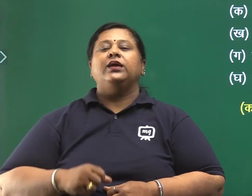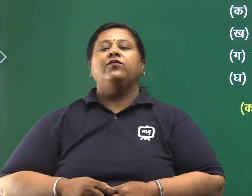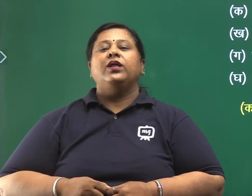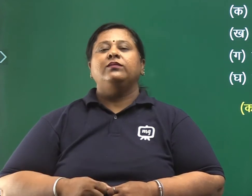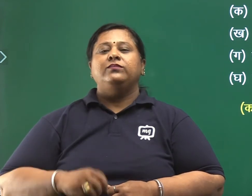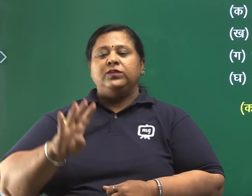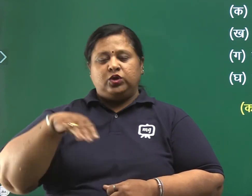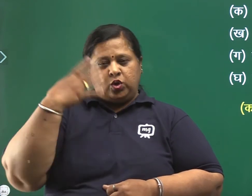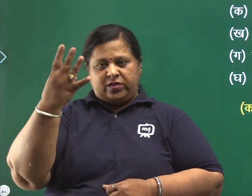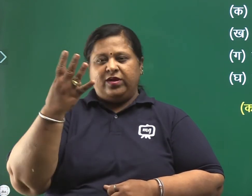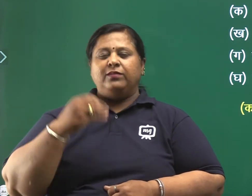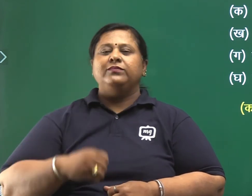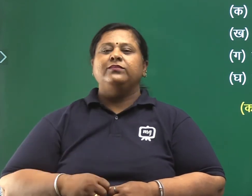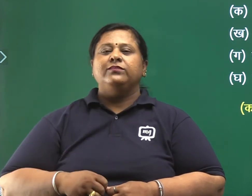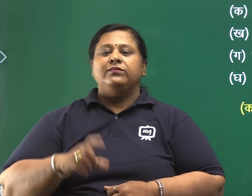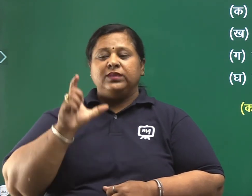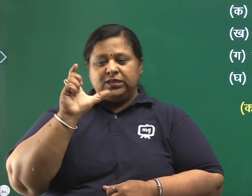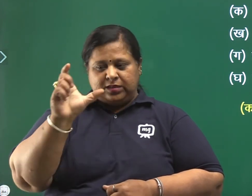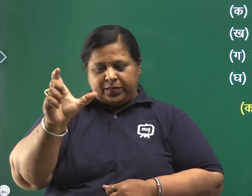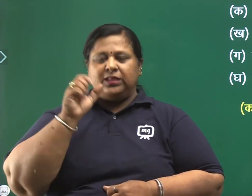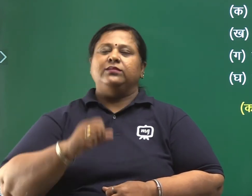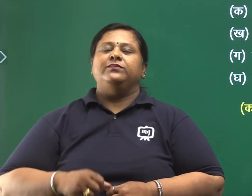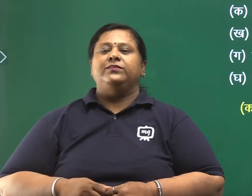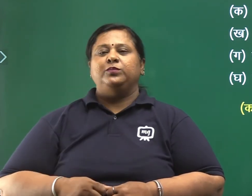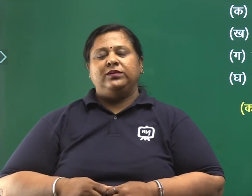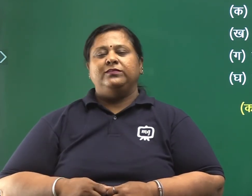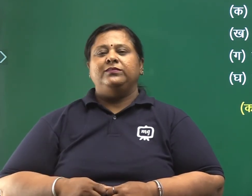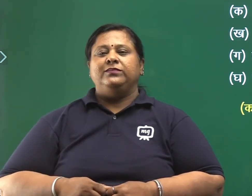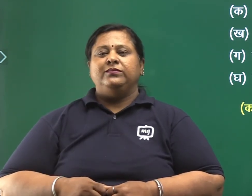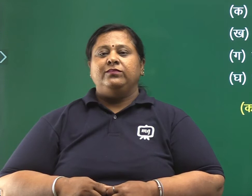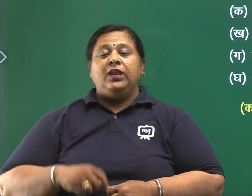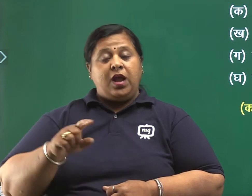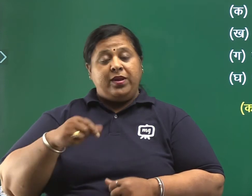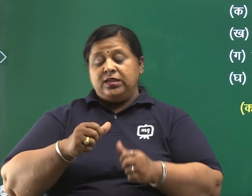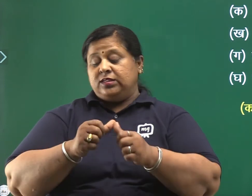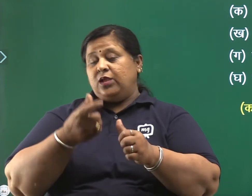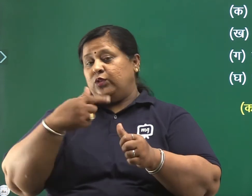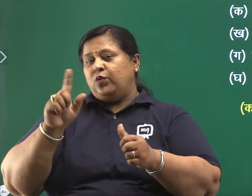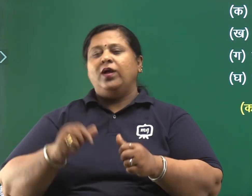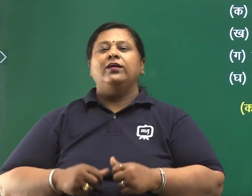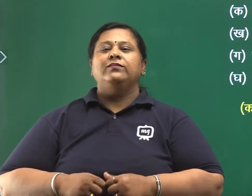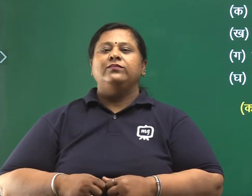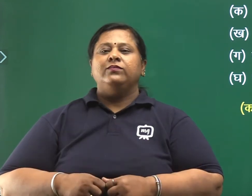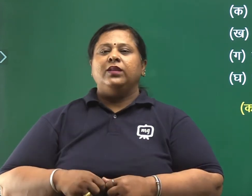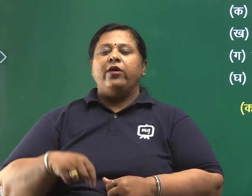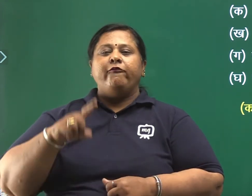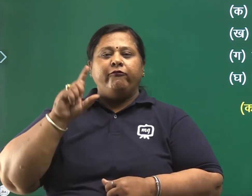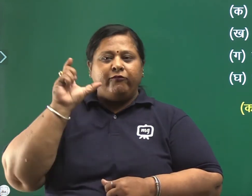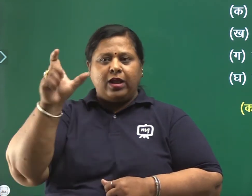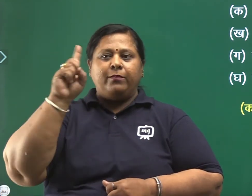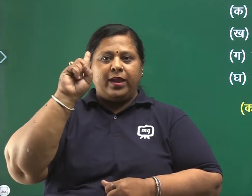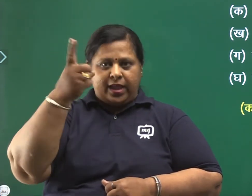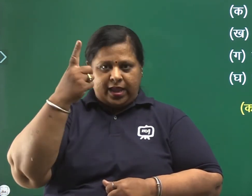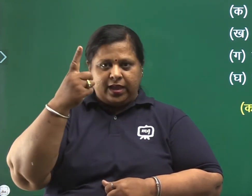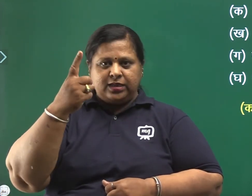अग्रवाल, और चौथा विकल्प सुमित्रा नंदन पंत। तो हमारे लिए सही उत्तर होगा विकल्प संख्या